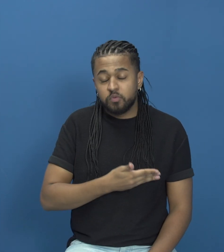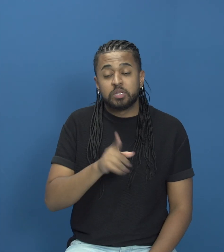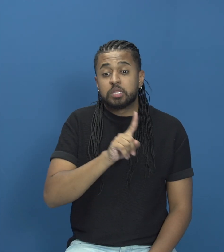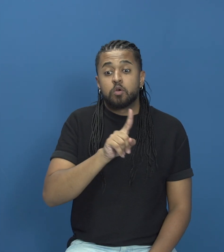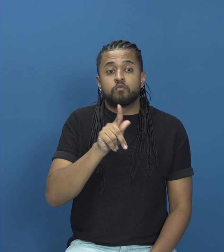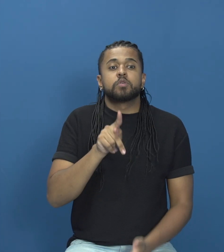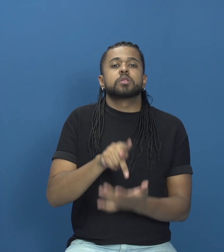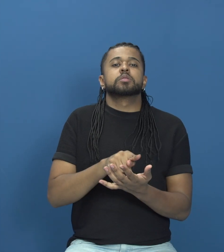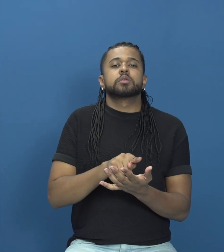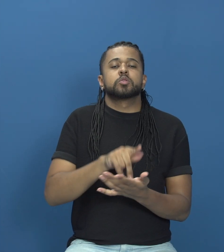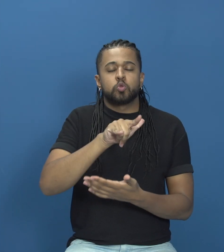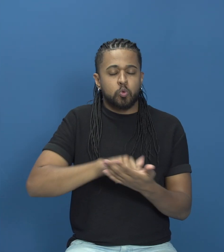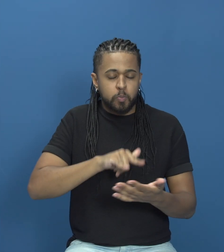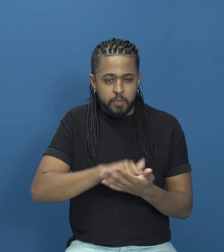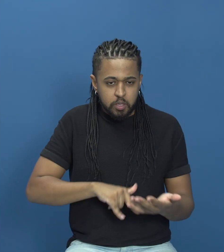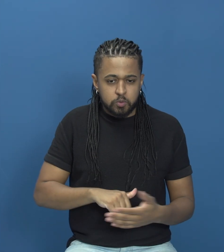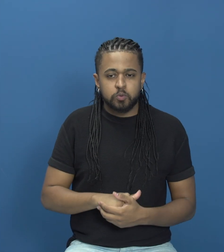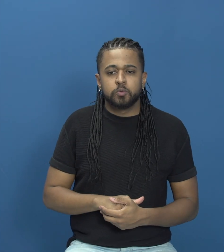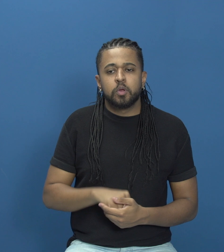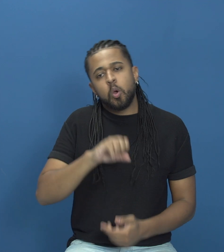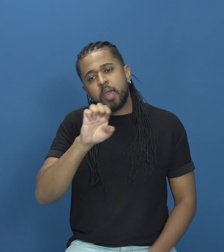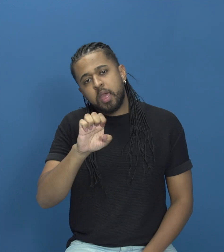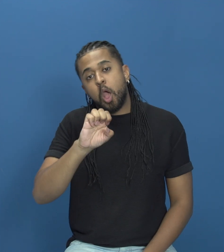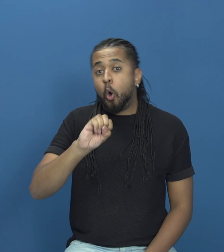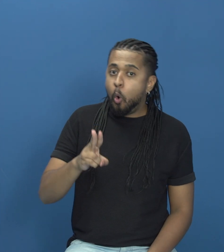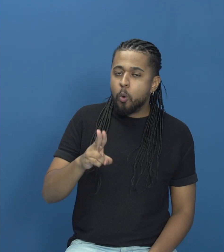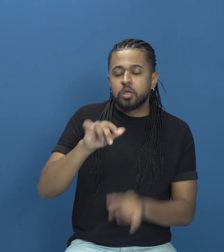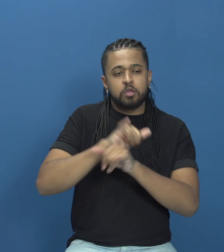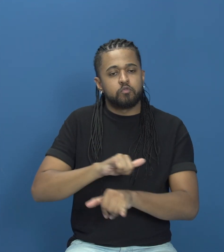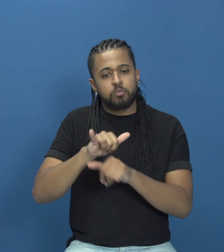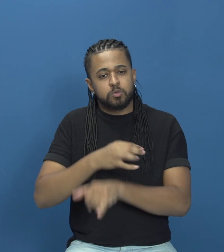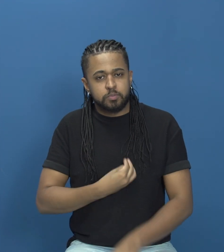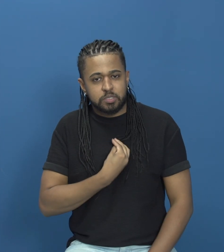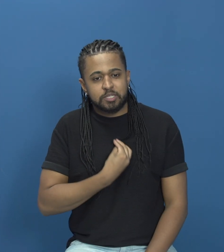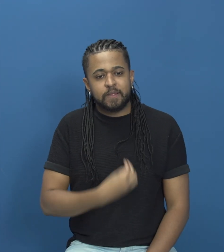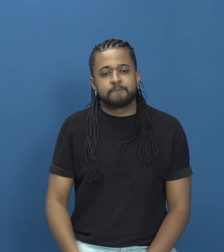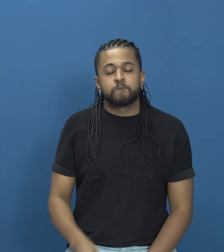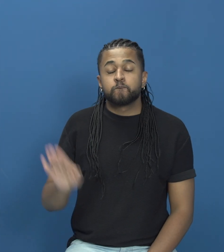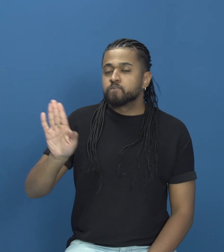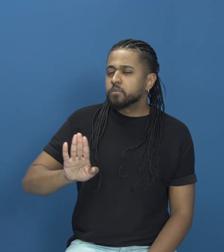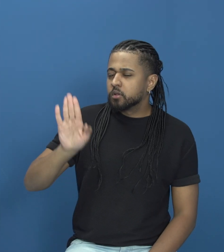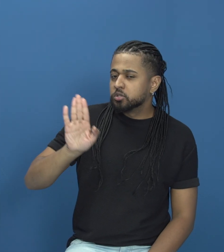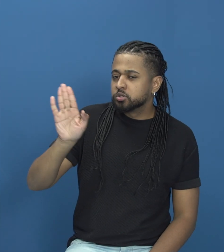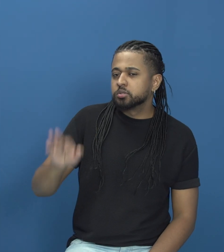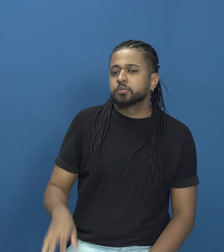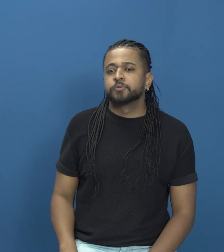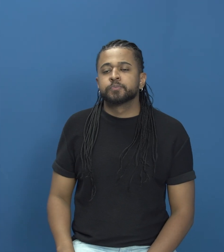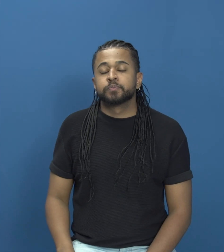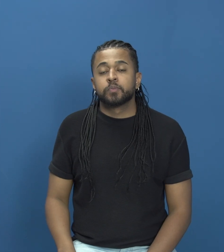não veracidade dos documentos e ou informações prestadas, o candidato ou a